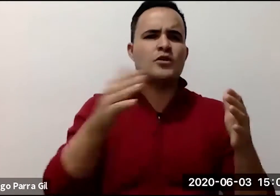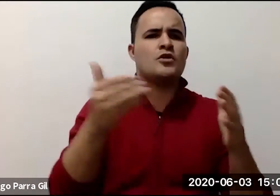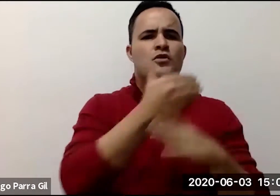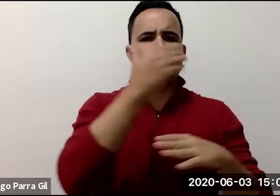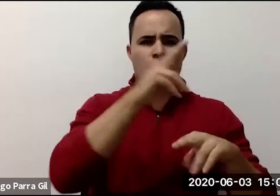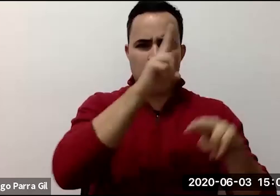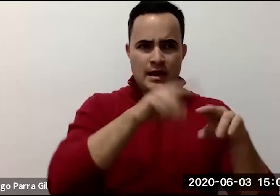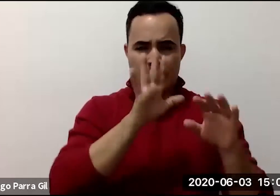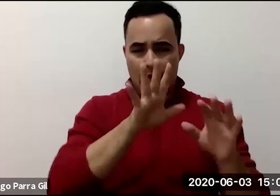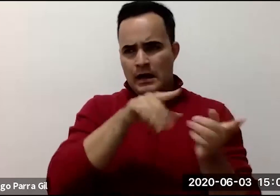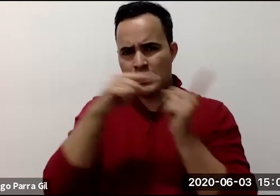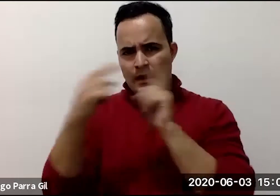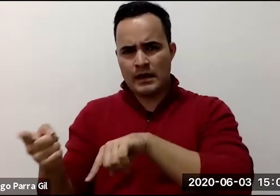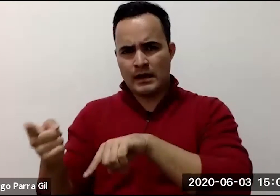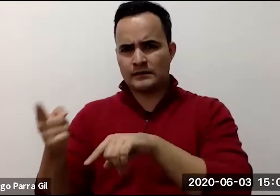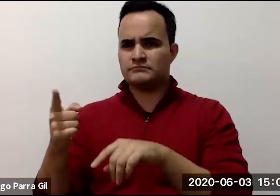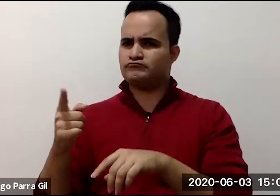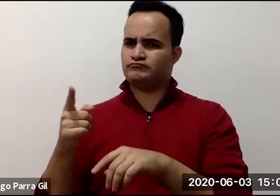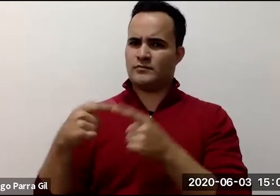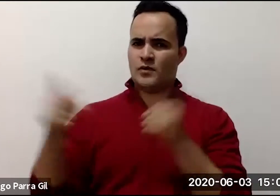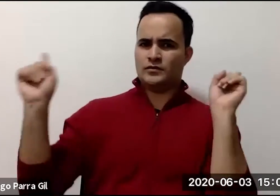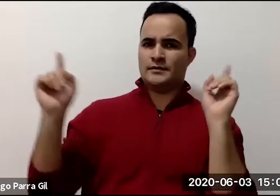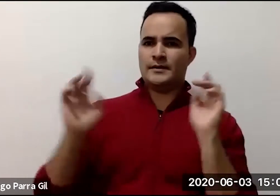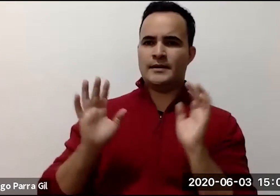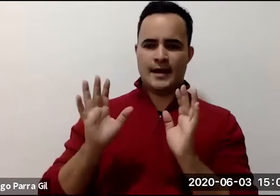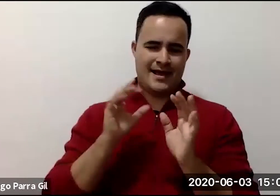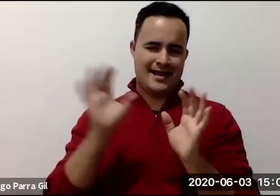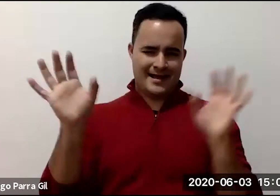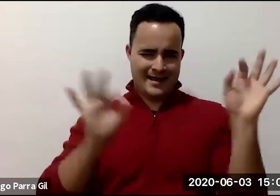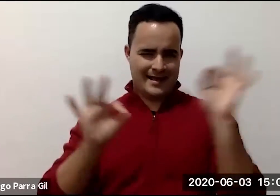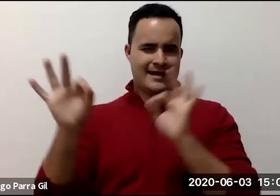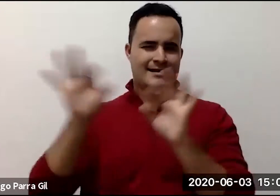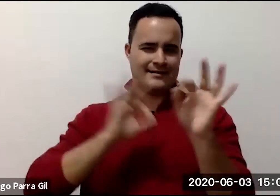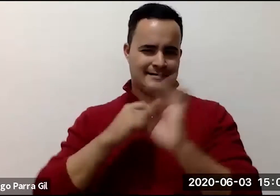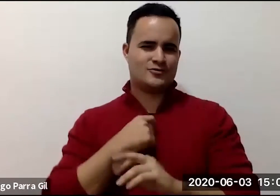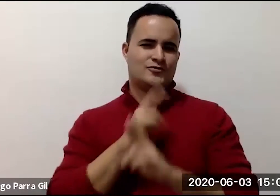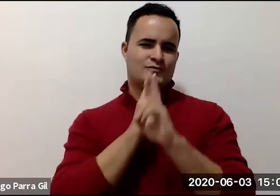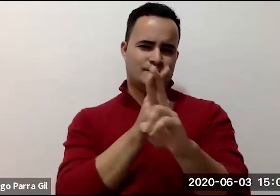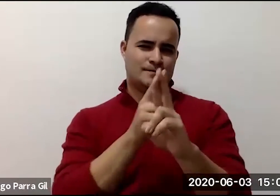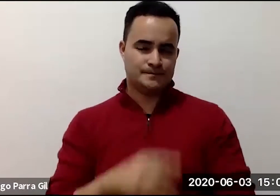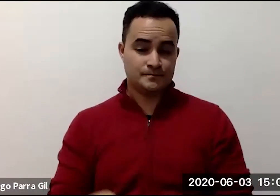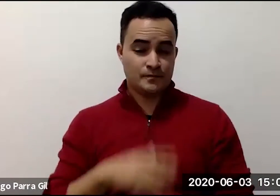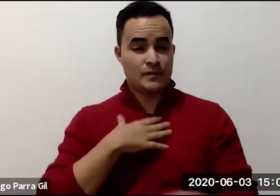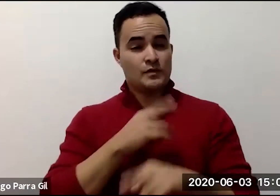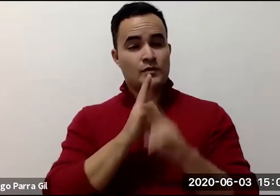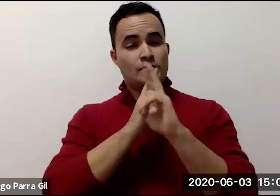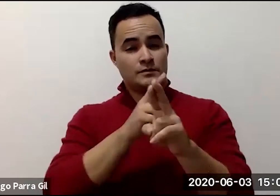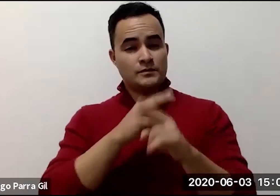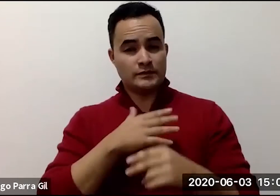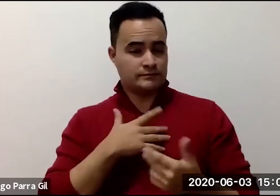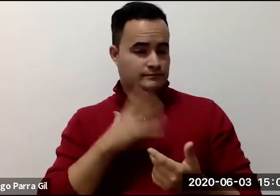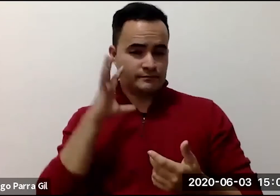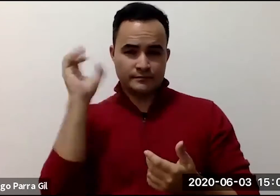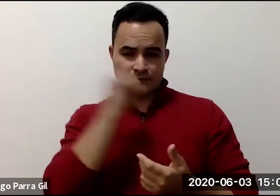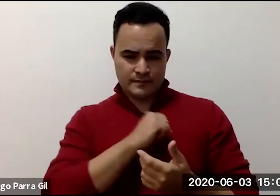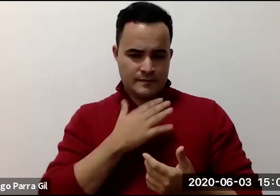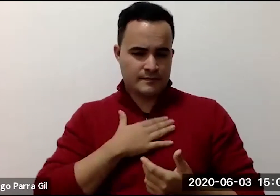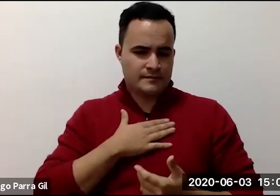respuesta. Esta respuesta toca la vida personal e íntima, es decir, lo que tenemos encarnado, lo que